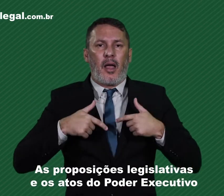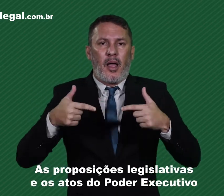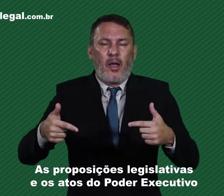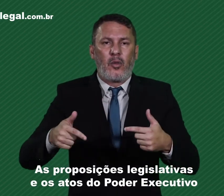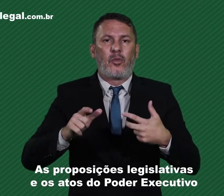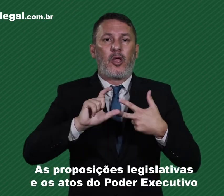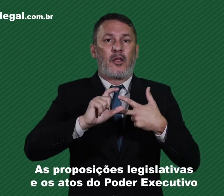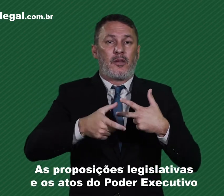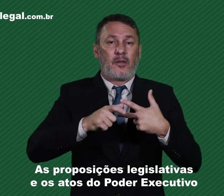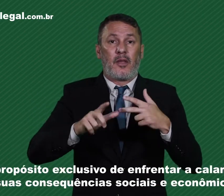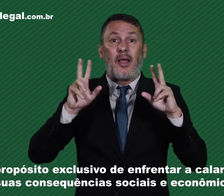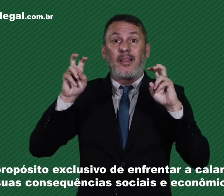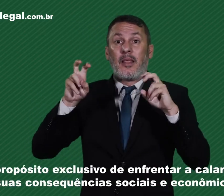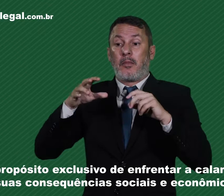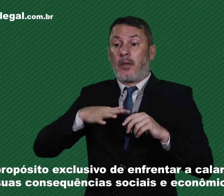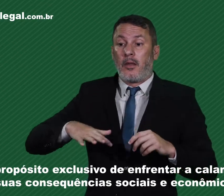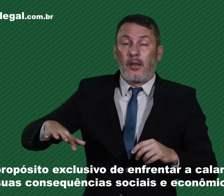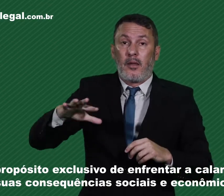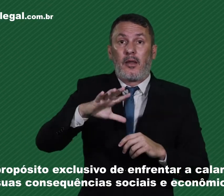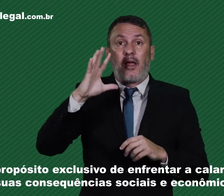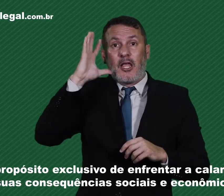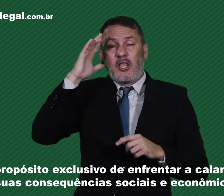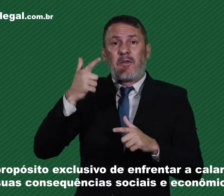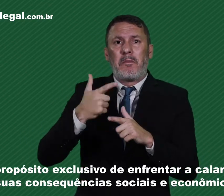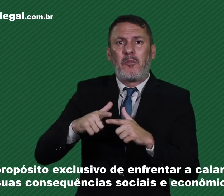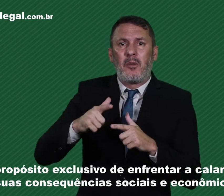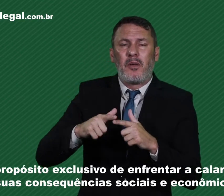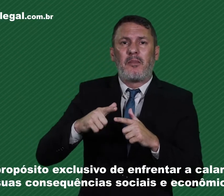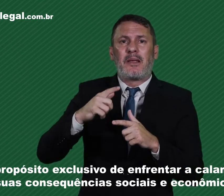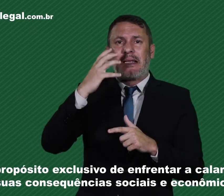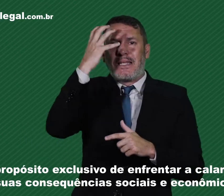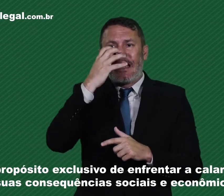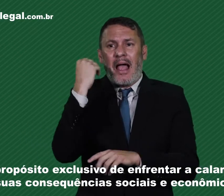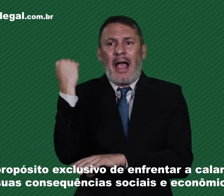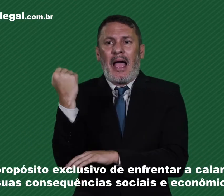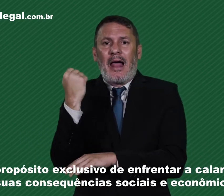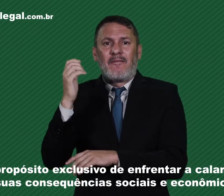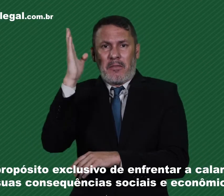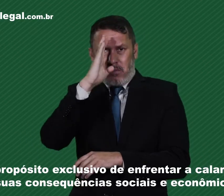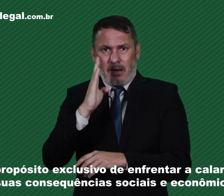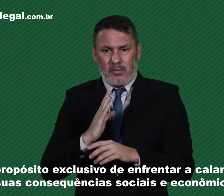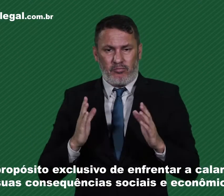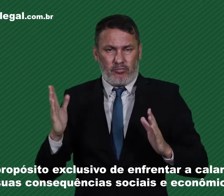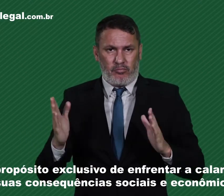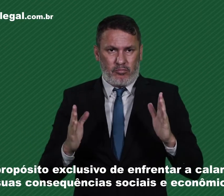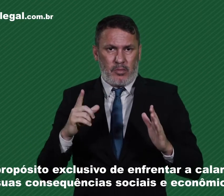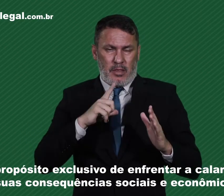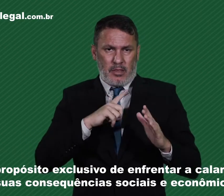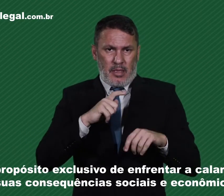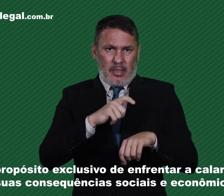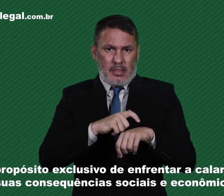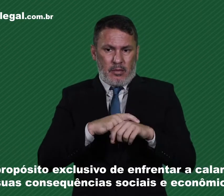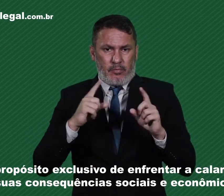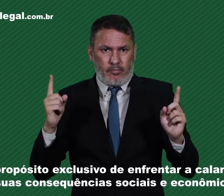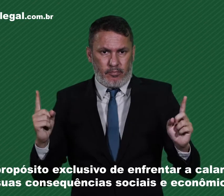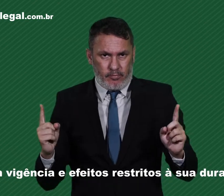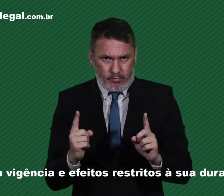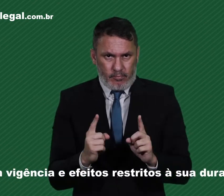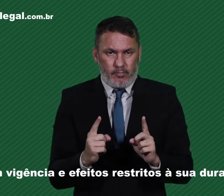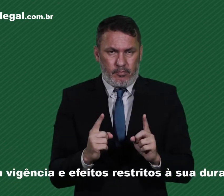atos do Poder Executivo com propósito exclusivo de enfrentar a calamidade e suas consequências sociais e econômicas com